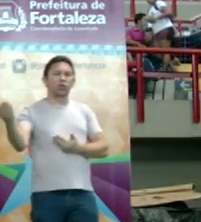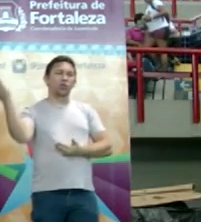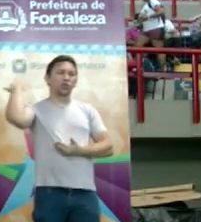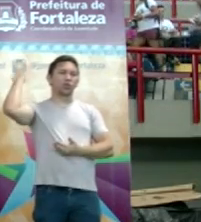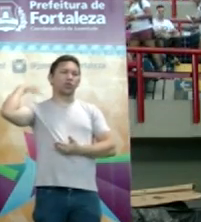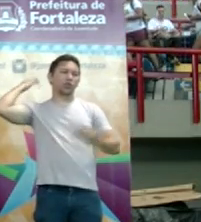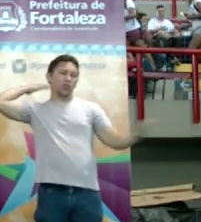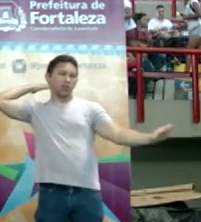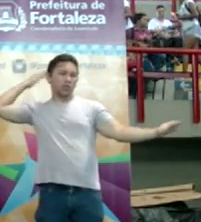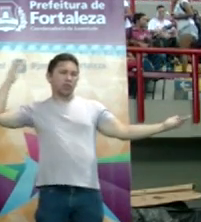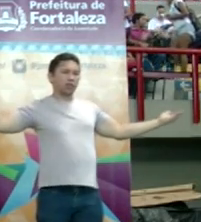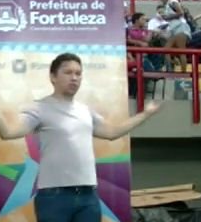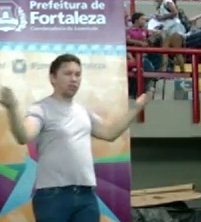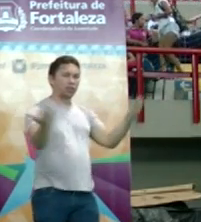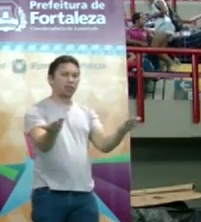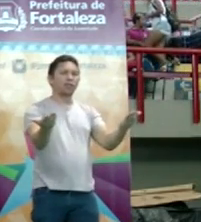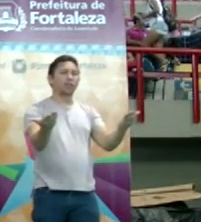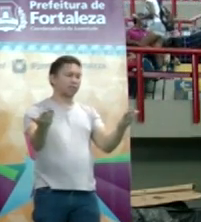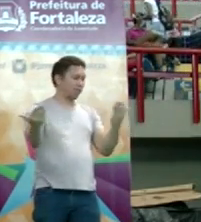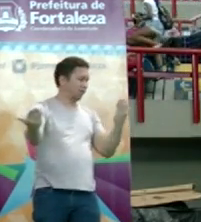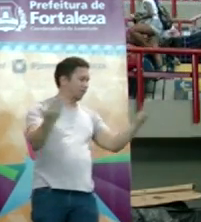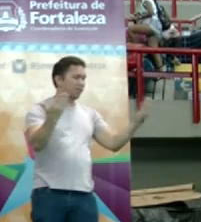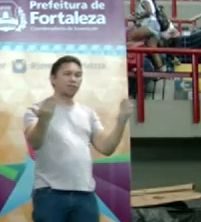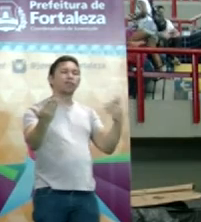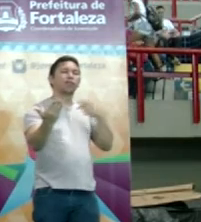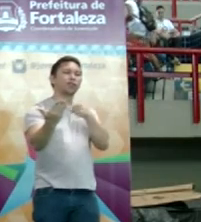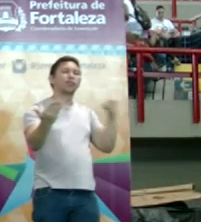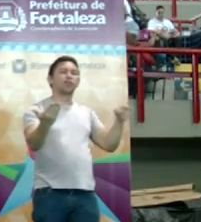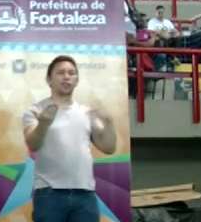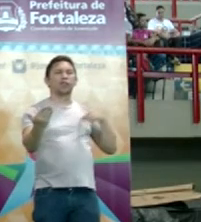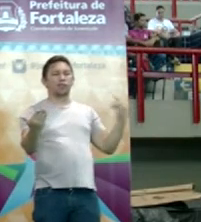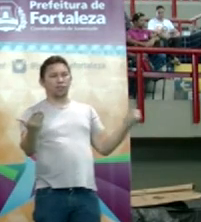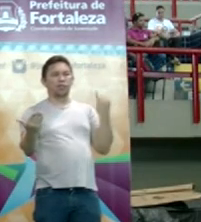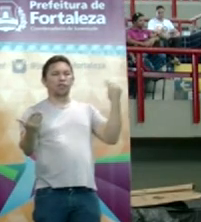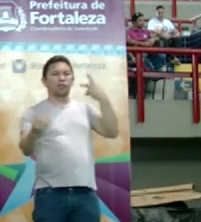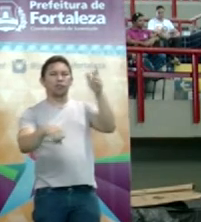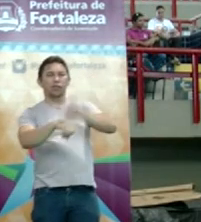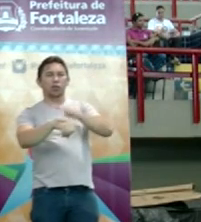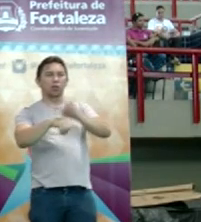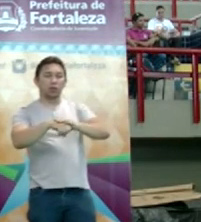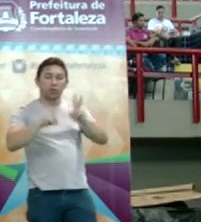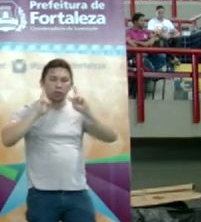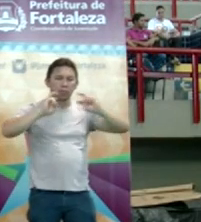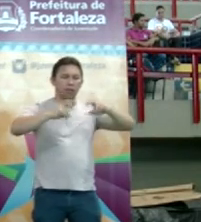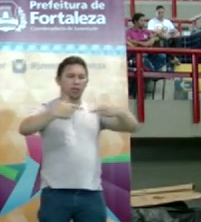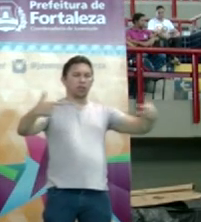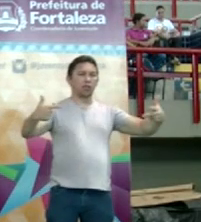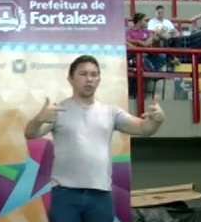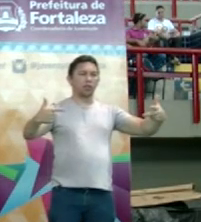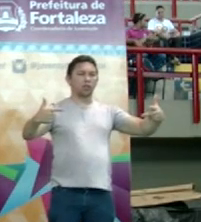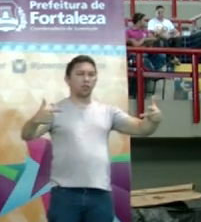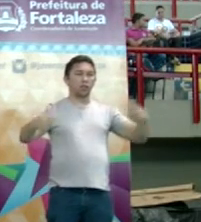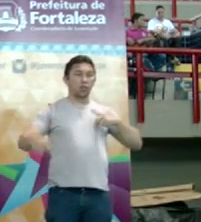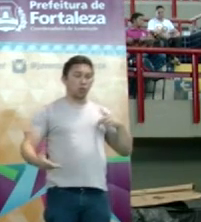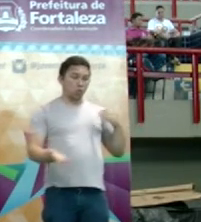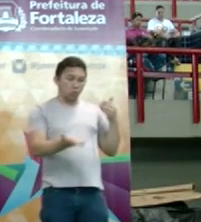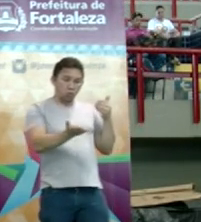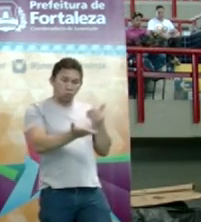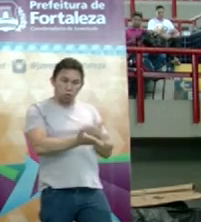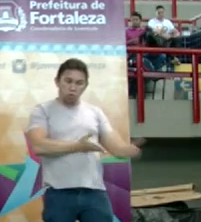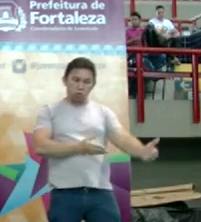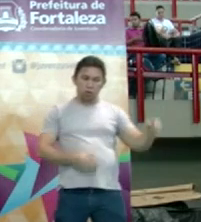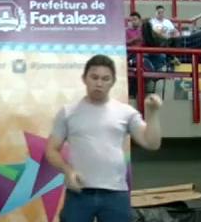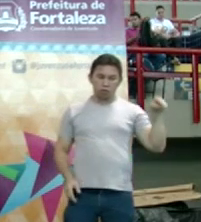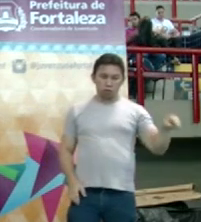juventude de 2 décadas passadas. Então é essencial que você entenda isso. Quando eu vou começar o